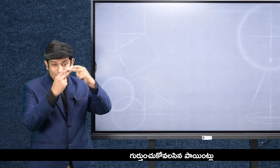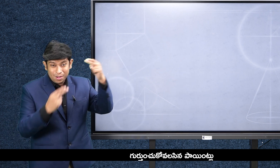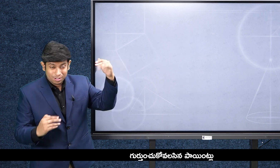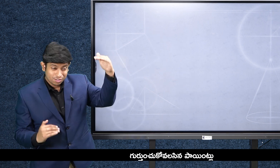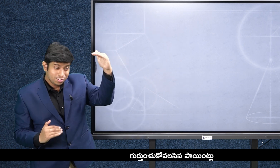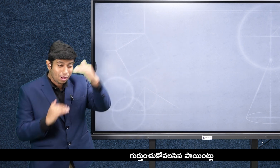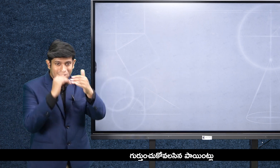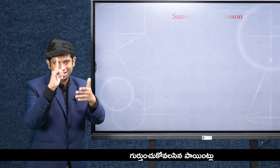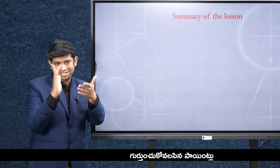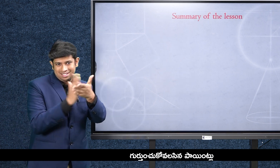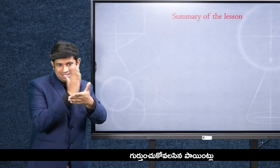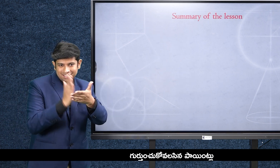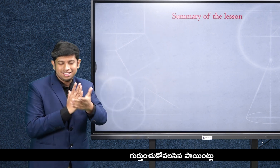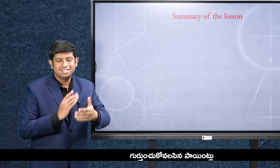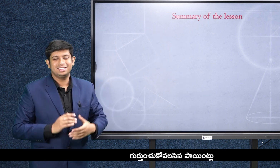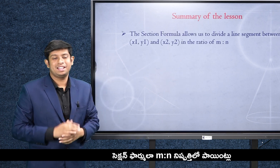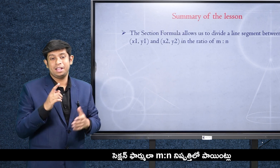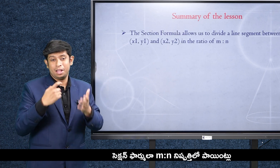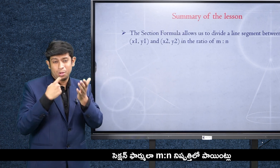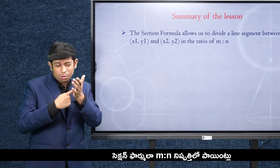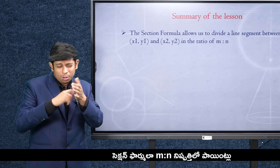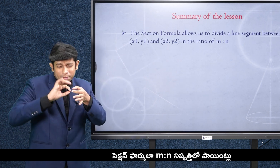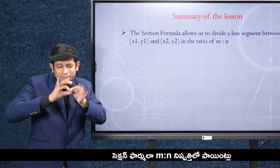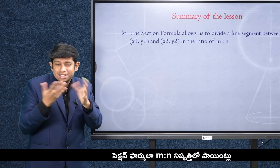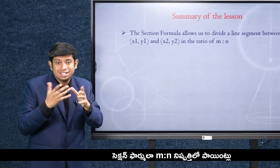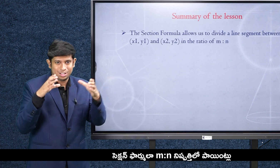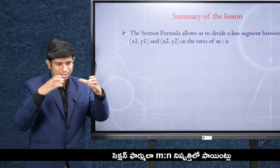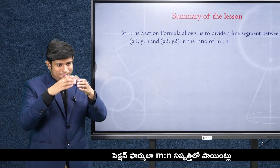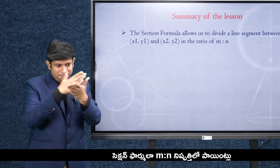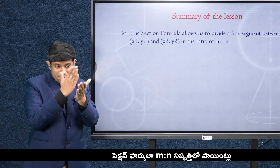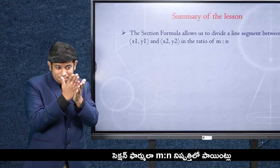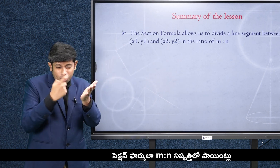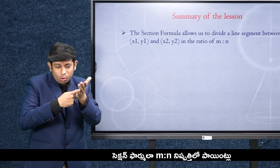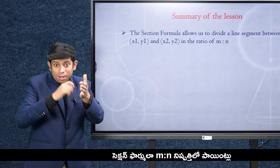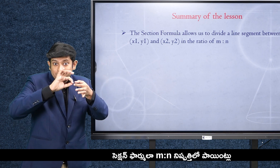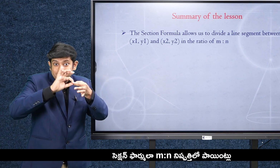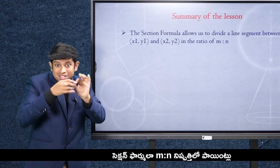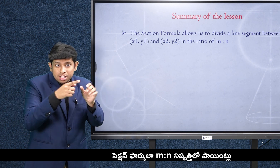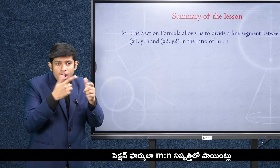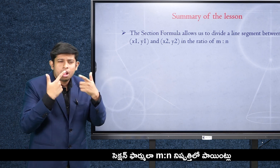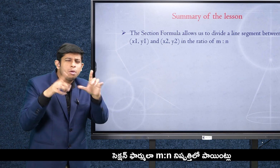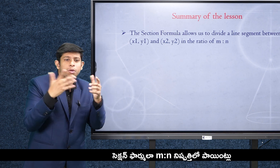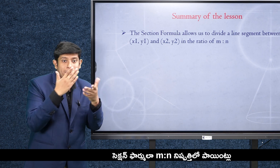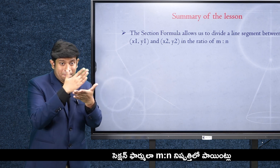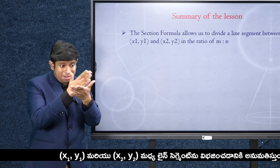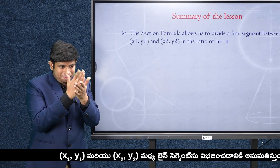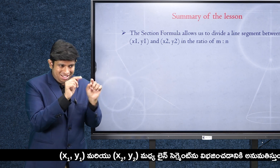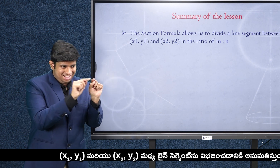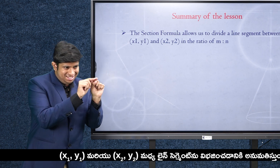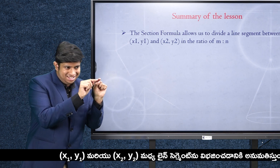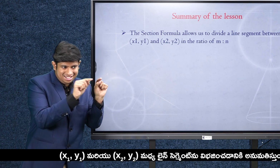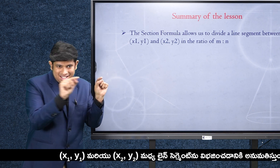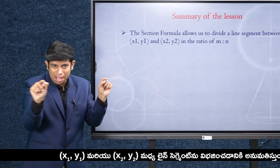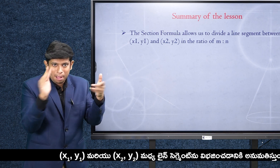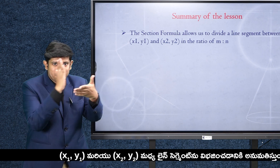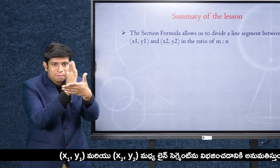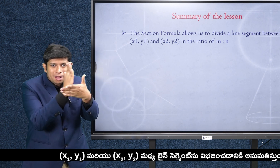గుర్తుంచుకోవలసిన పాయింట్లు సెక్షన్ ఫార్ములా m:n నిష్పత్తిలో పాయింట్లు x1 y1